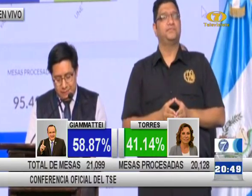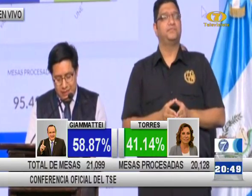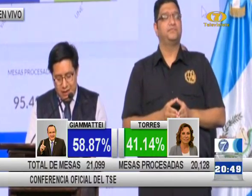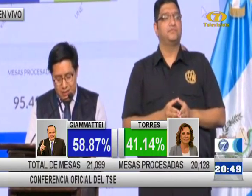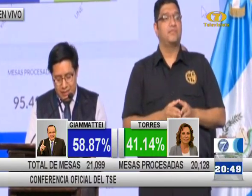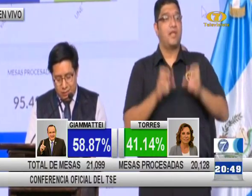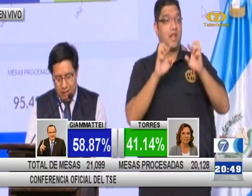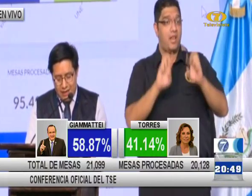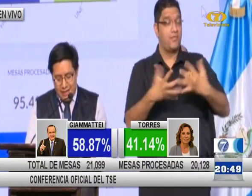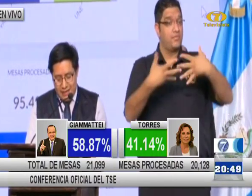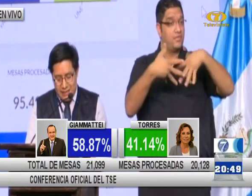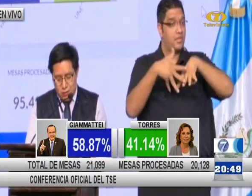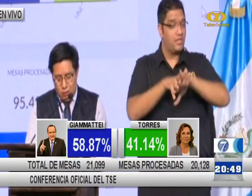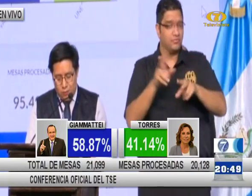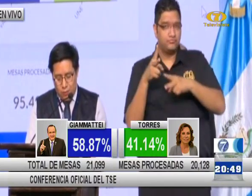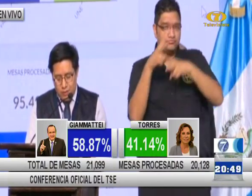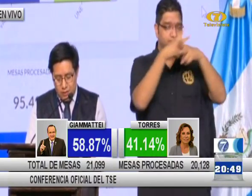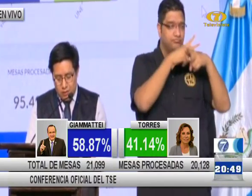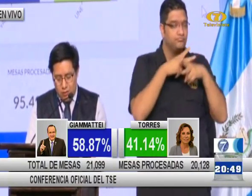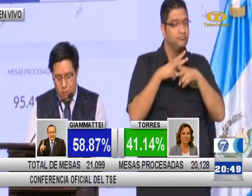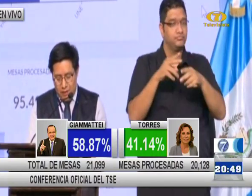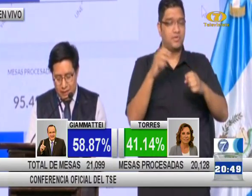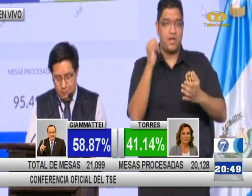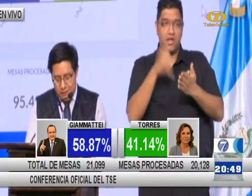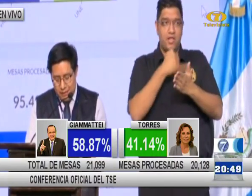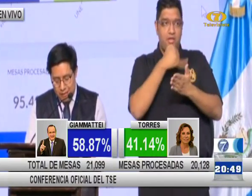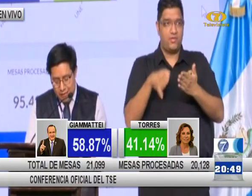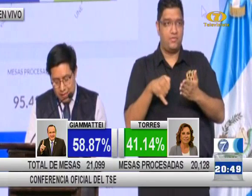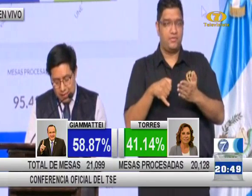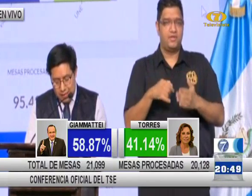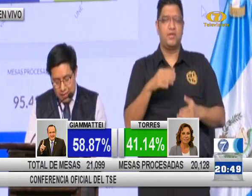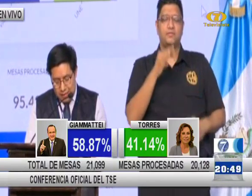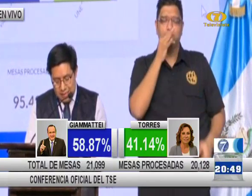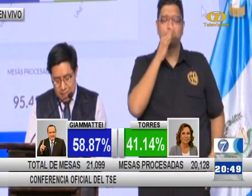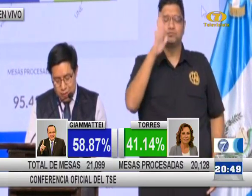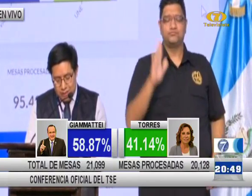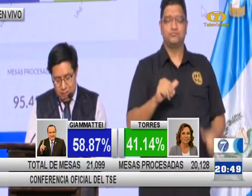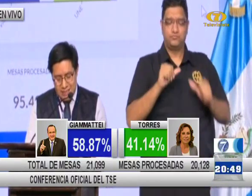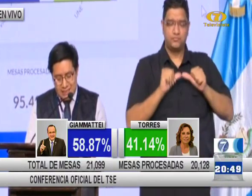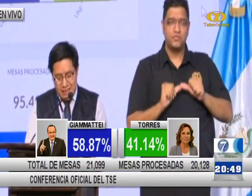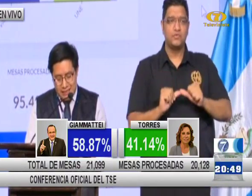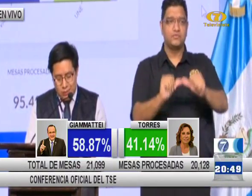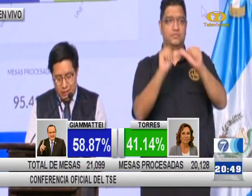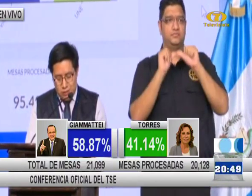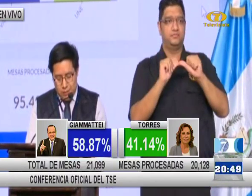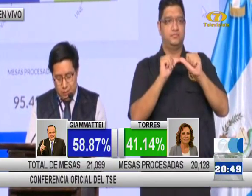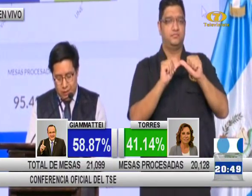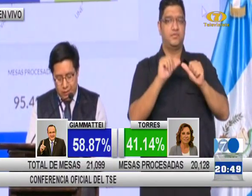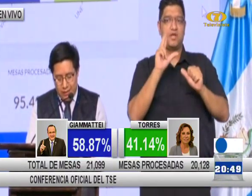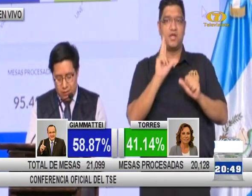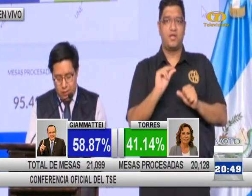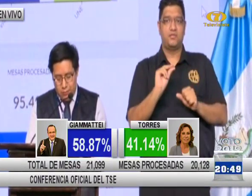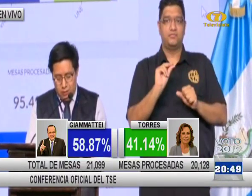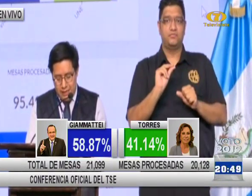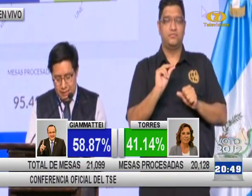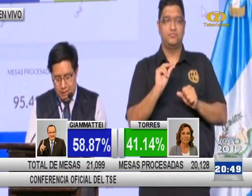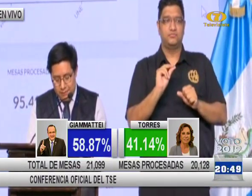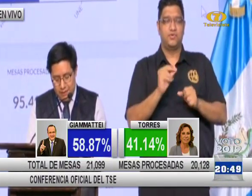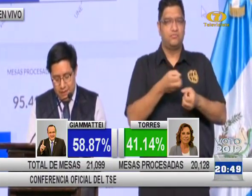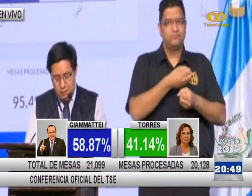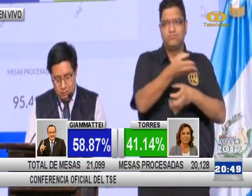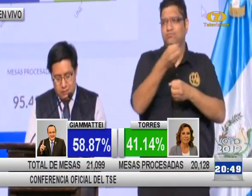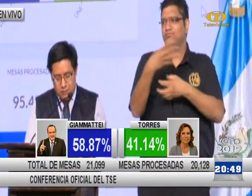miembros de Mirador Electoral reiteran su compromiso en no compartir estas proyecciones hasta que el Tribunal Supremo Electoral no lo